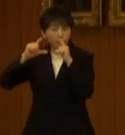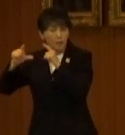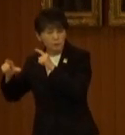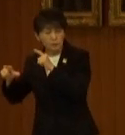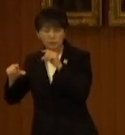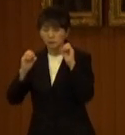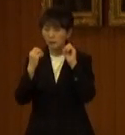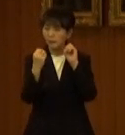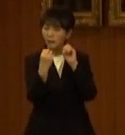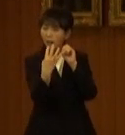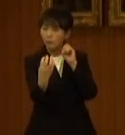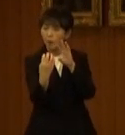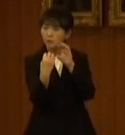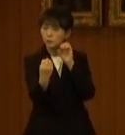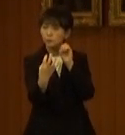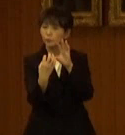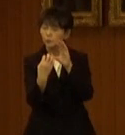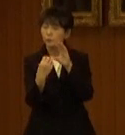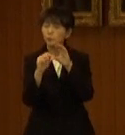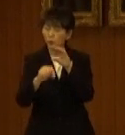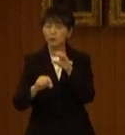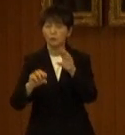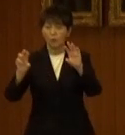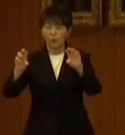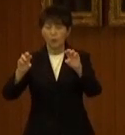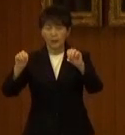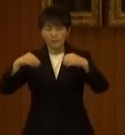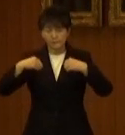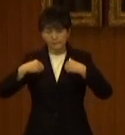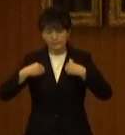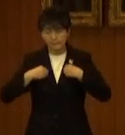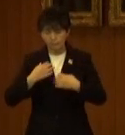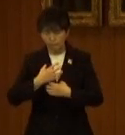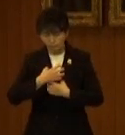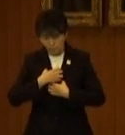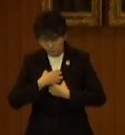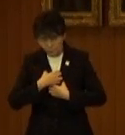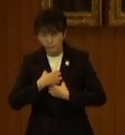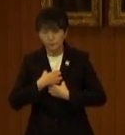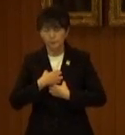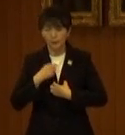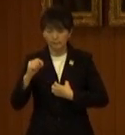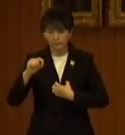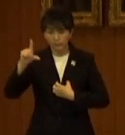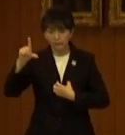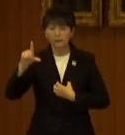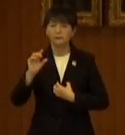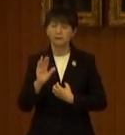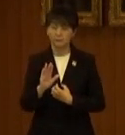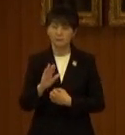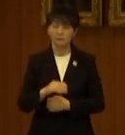するという時の感染リスクが高いということが言われておりますので、